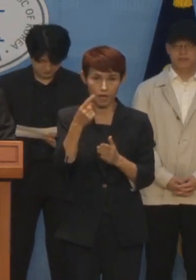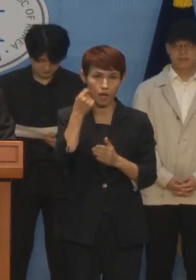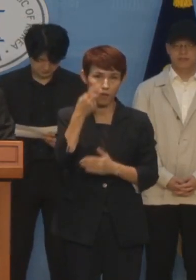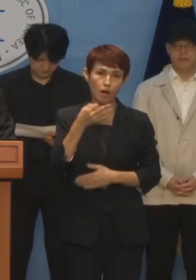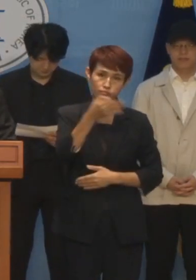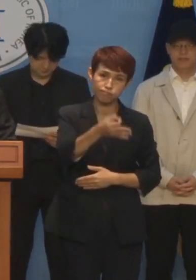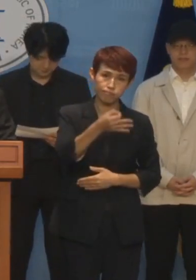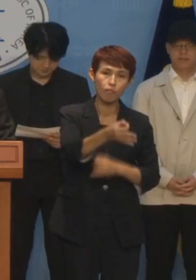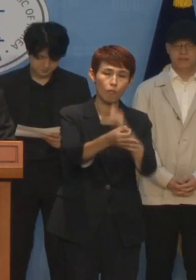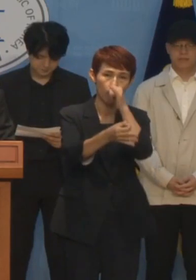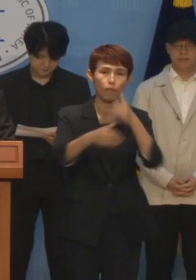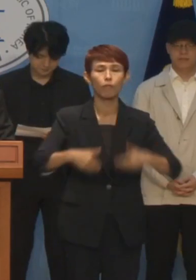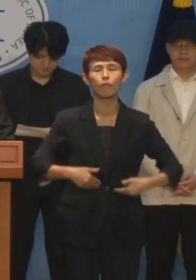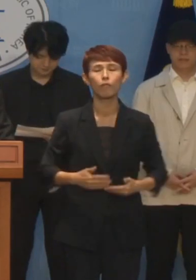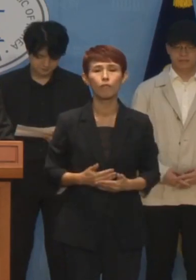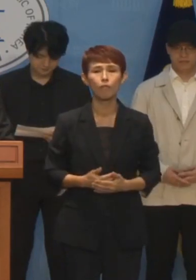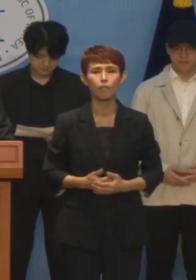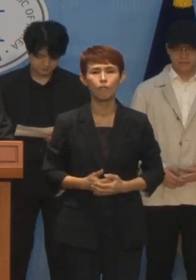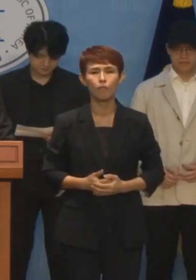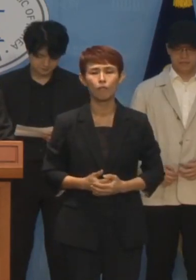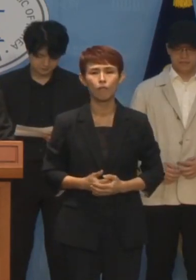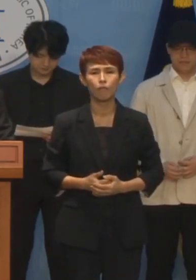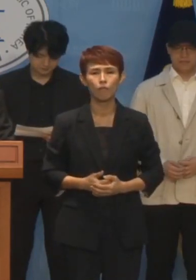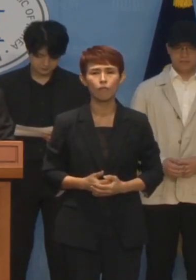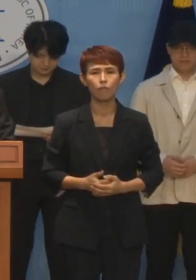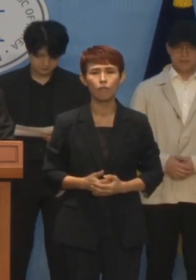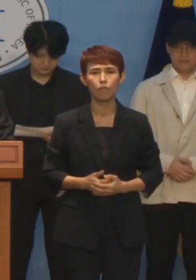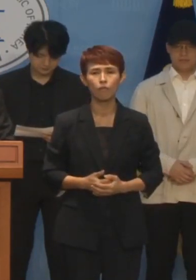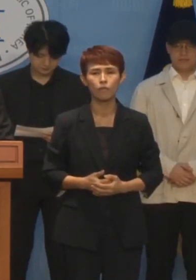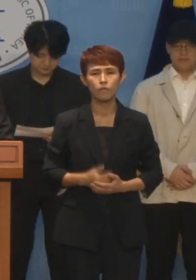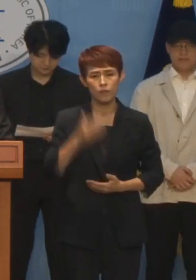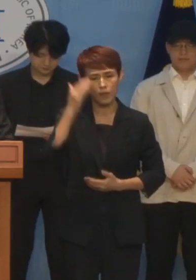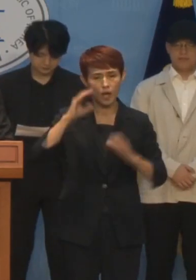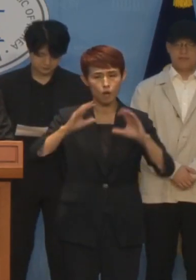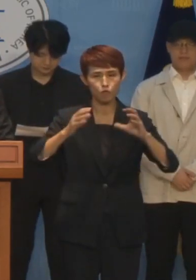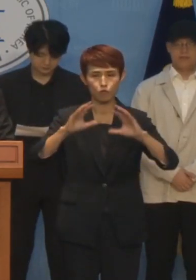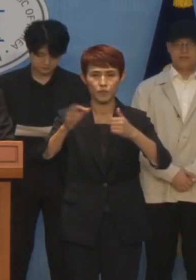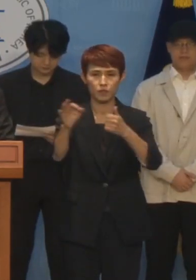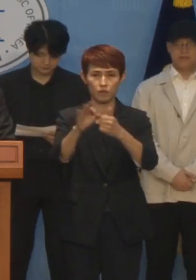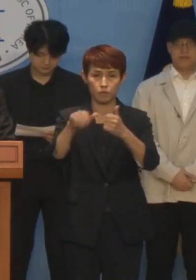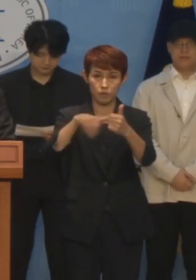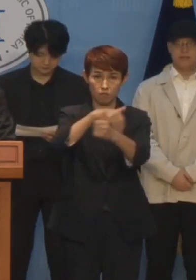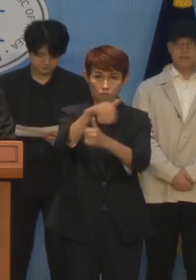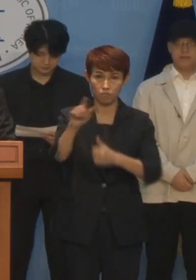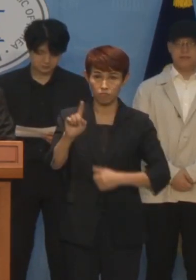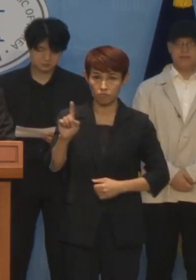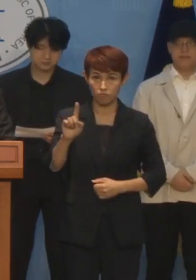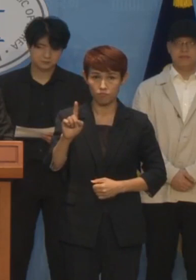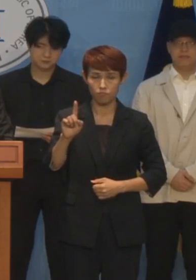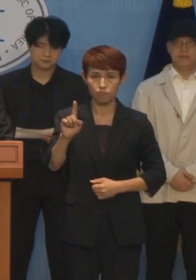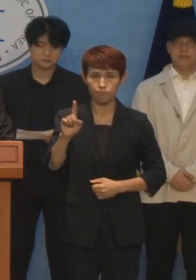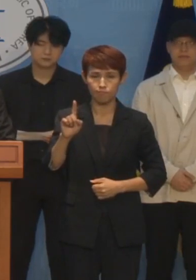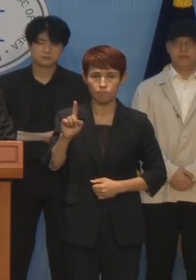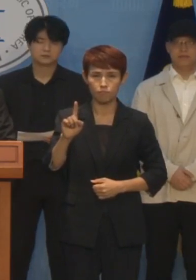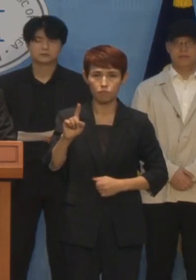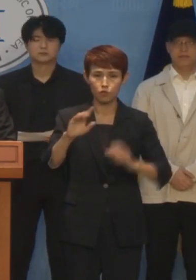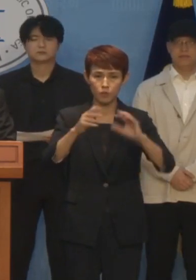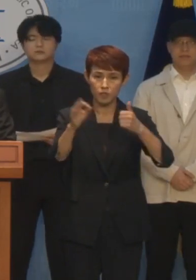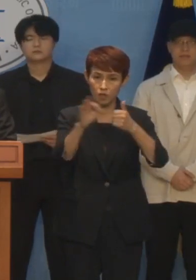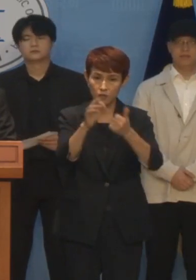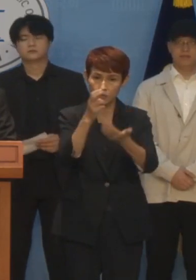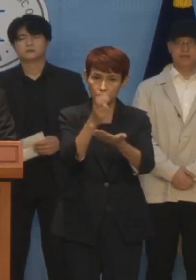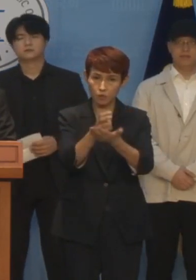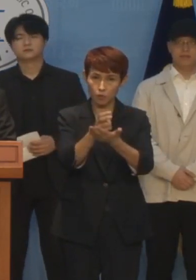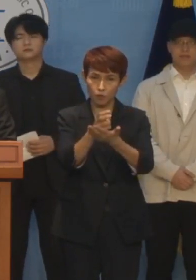보험료를 납부해야 합니다. 또한 현재 우리나라의 국민연금 현황으로는 더 이상 국민연금